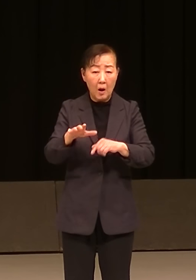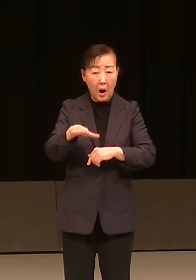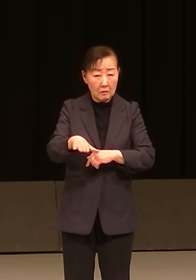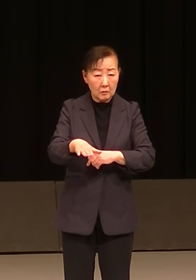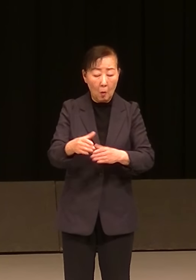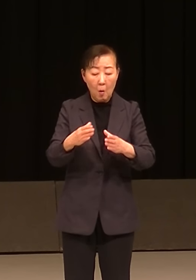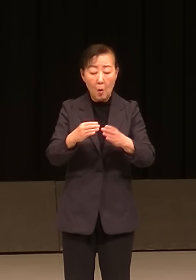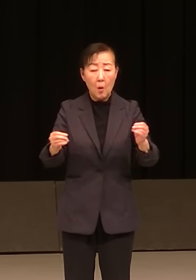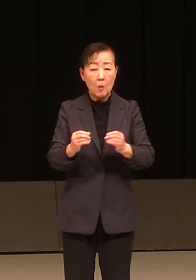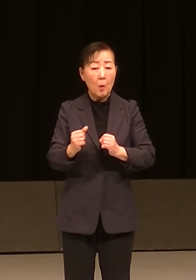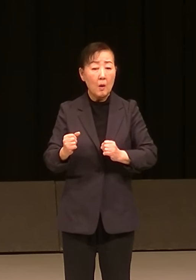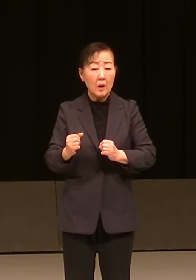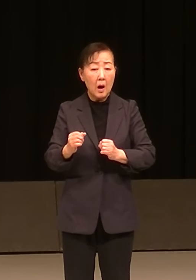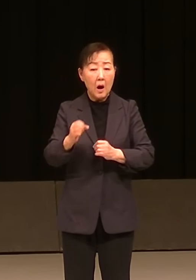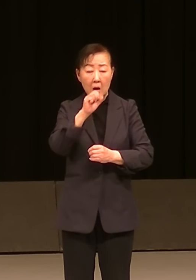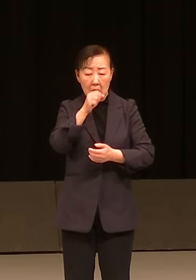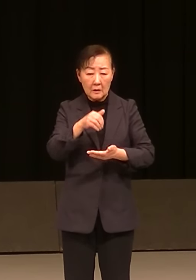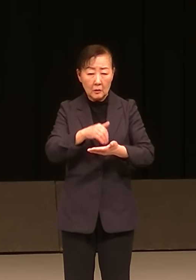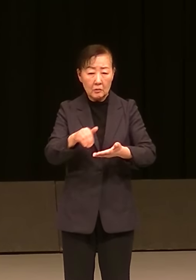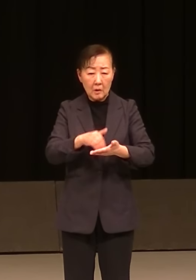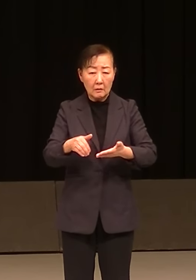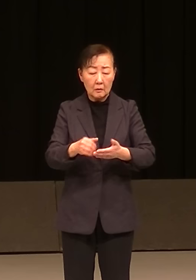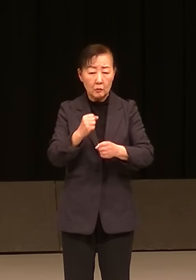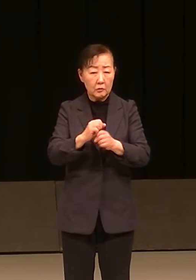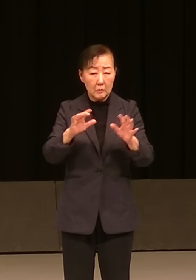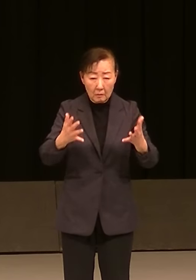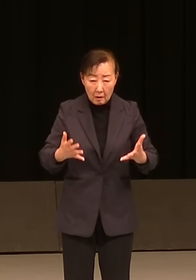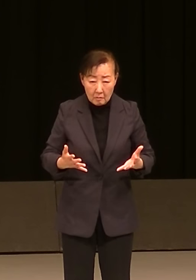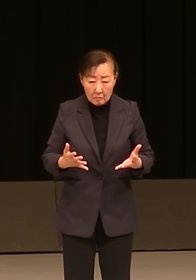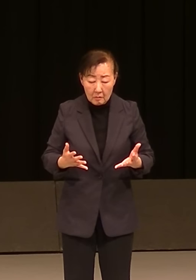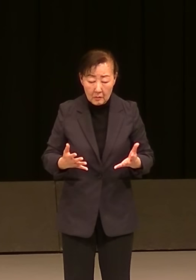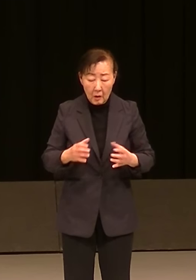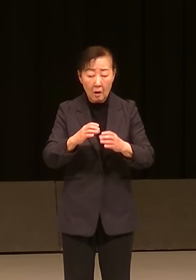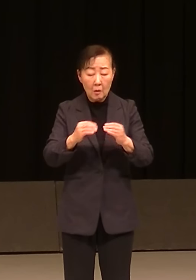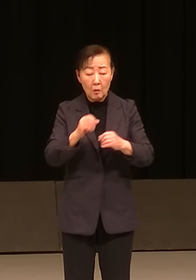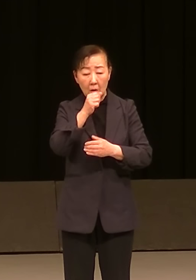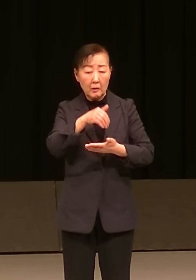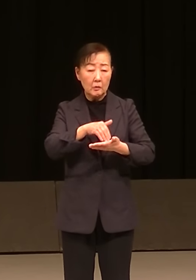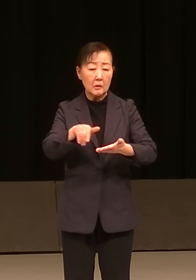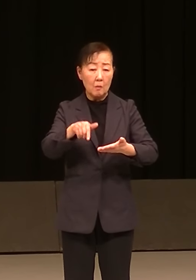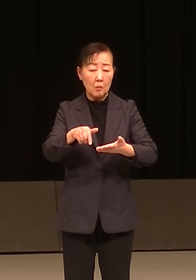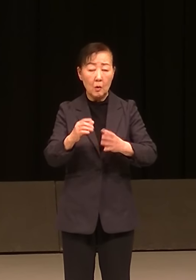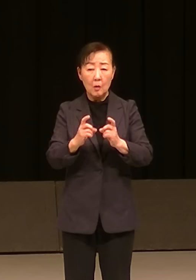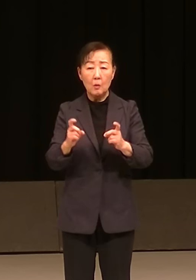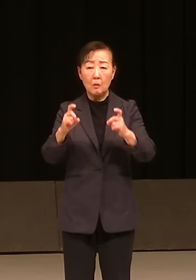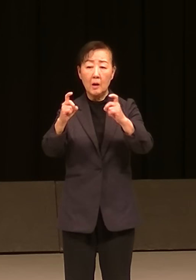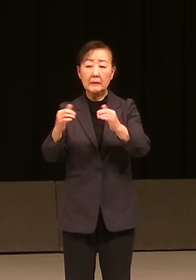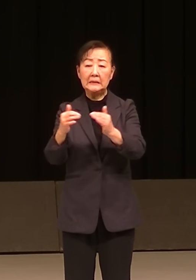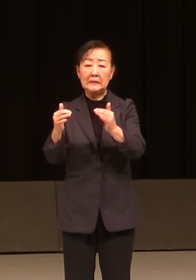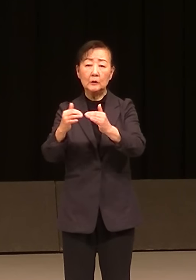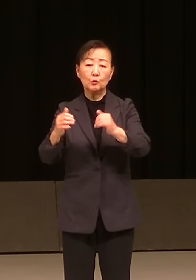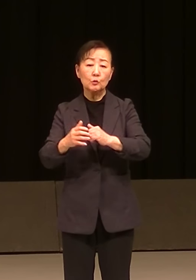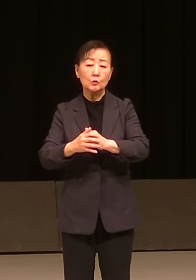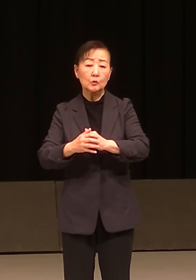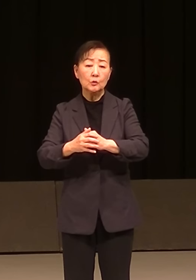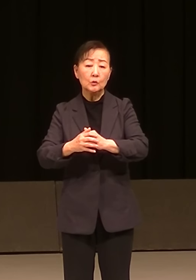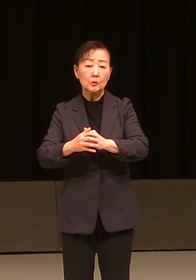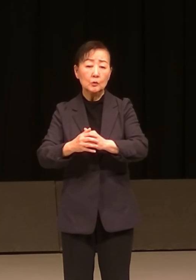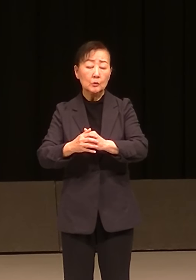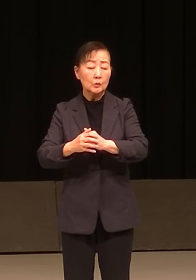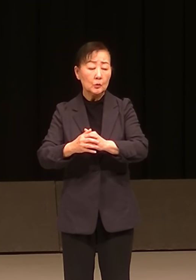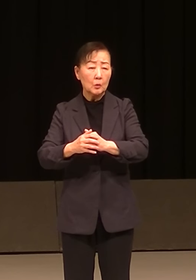算というのも編成されなくなっちゃうでしょうね。で国家予算を、国会で審議するというような、こ